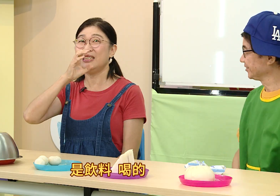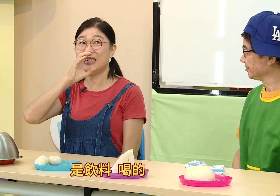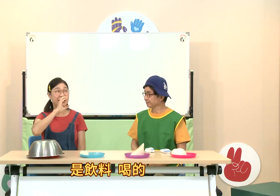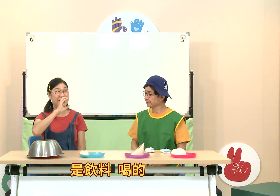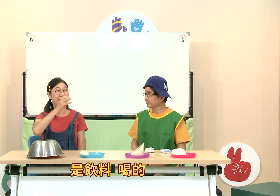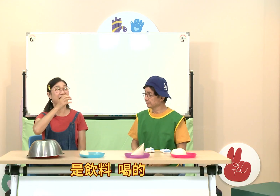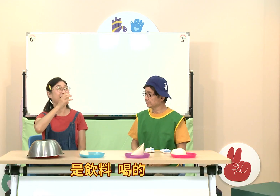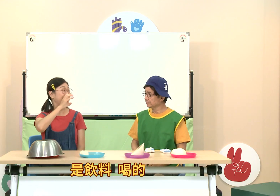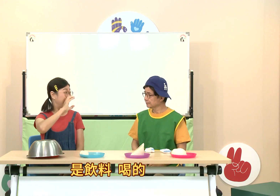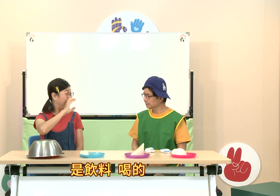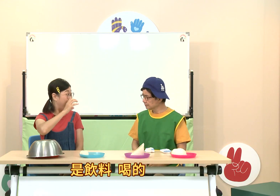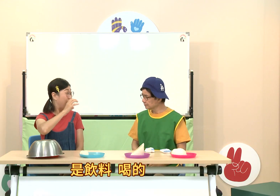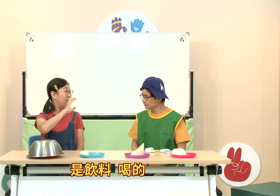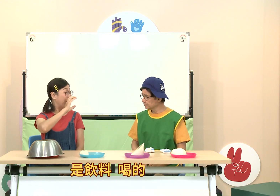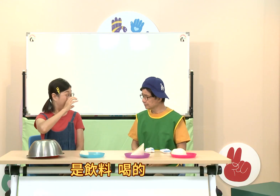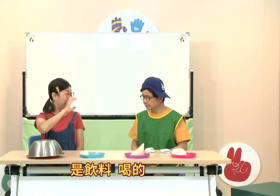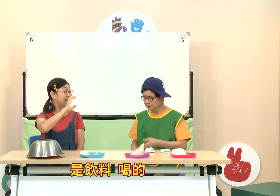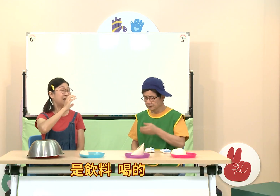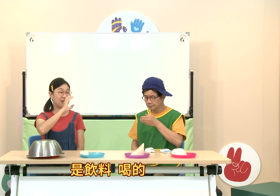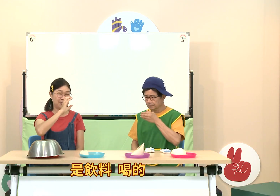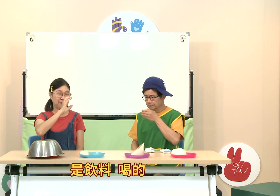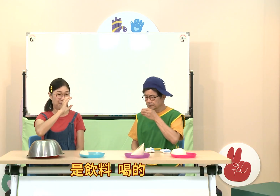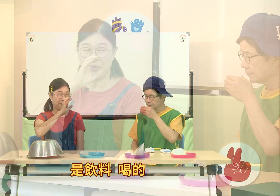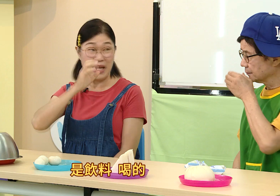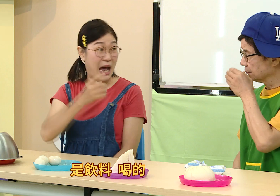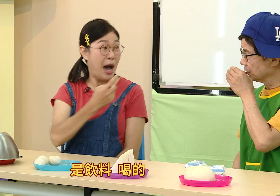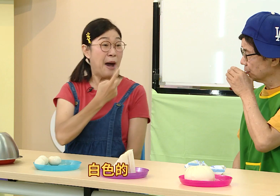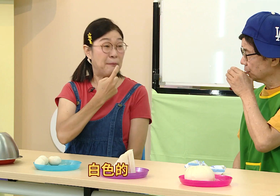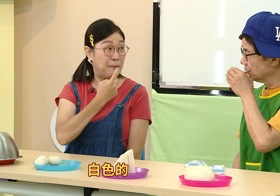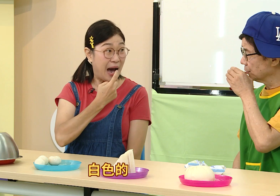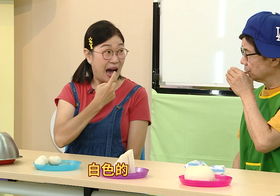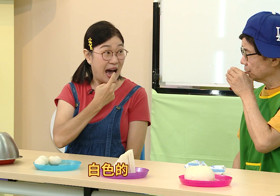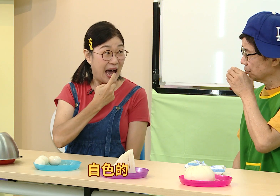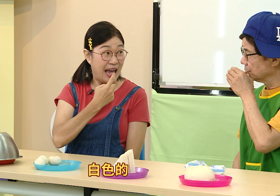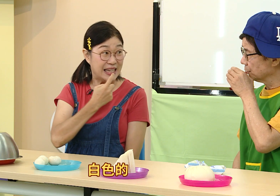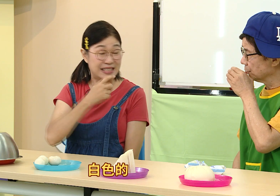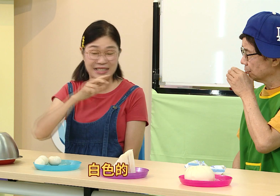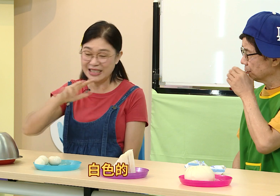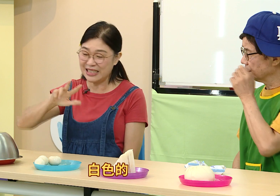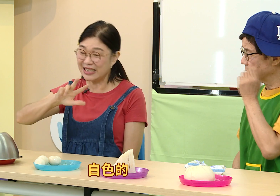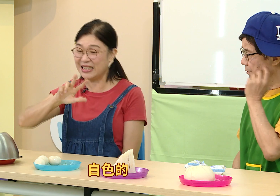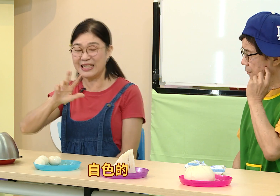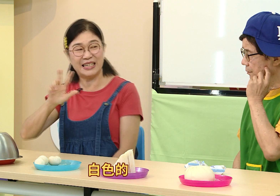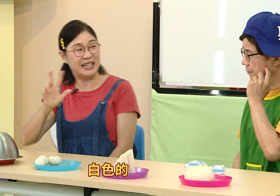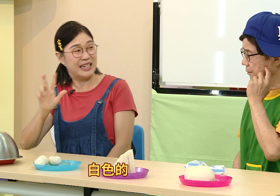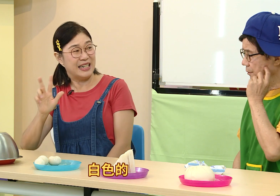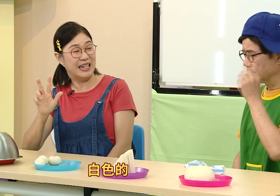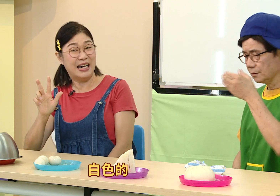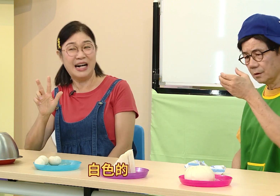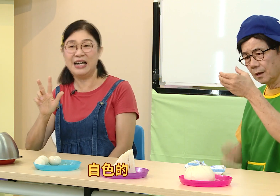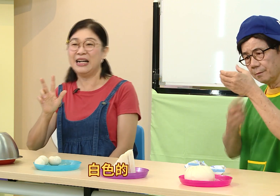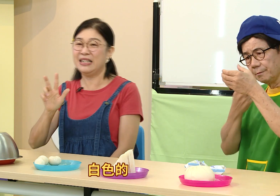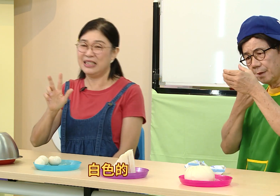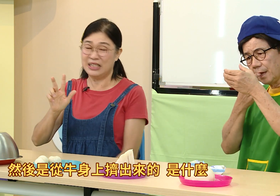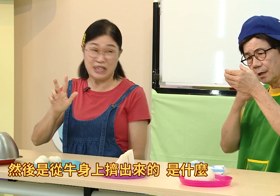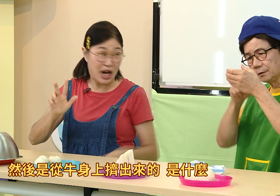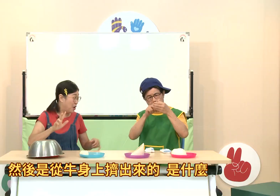飲料喝的白色的然後